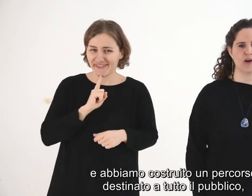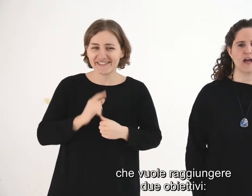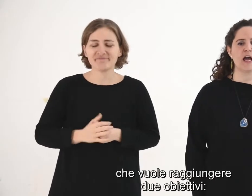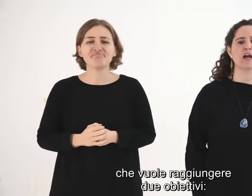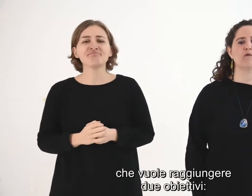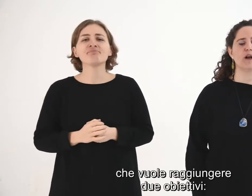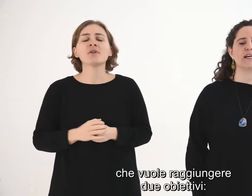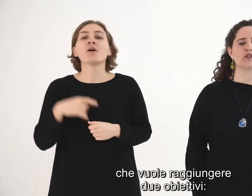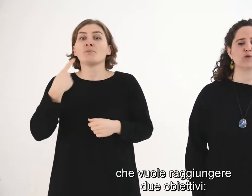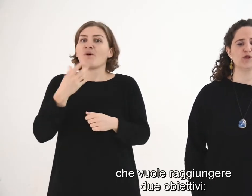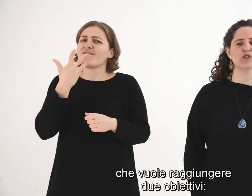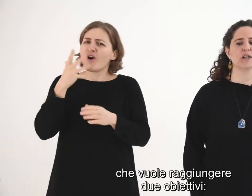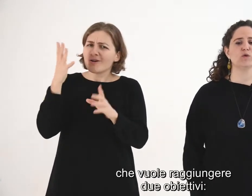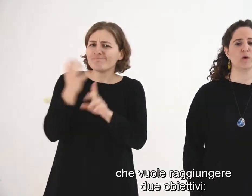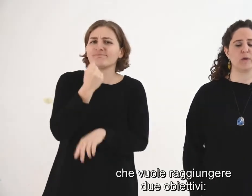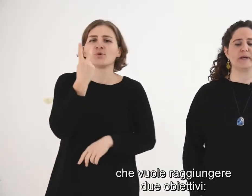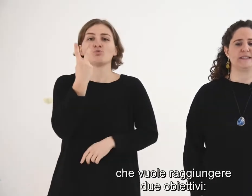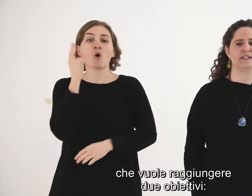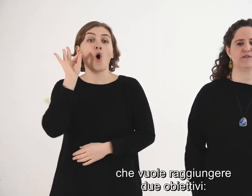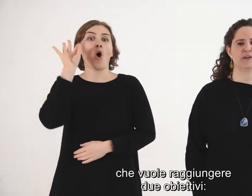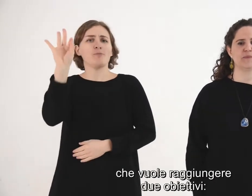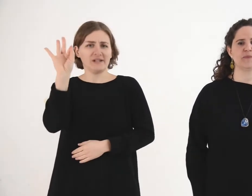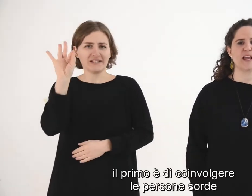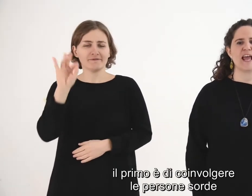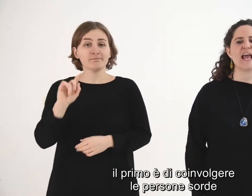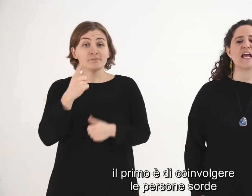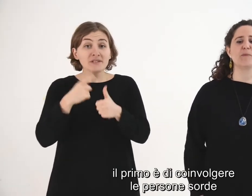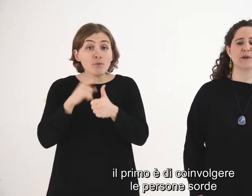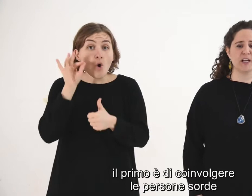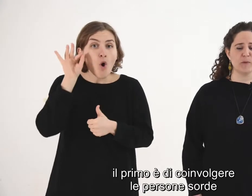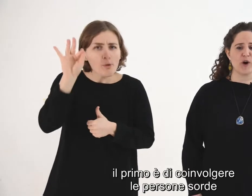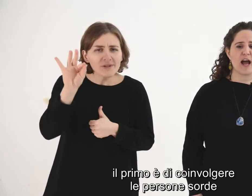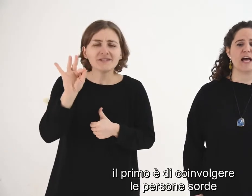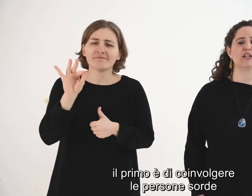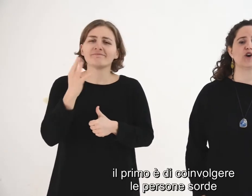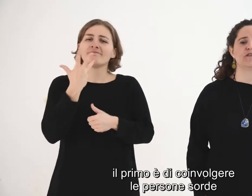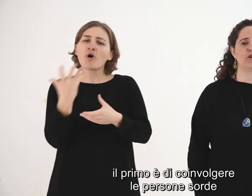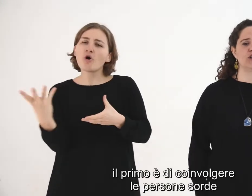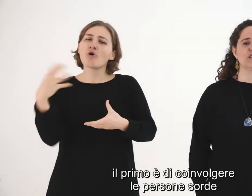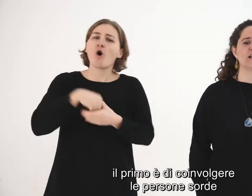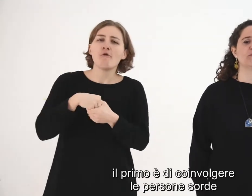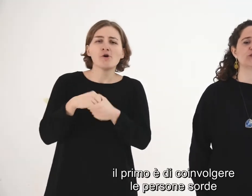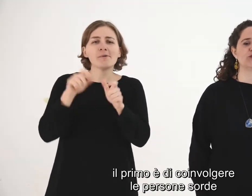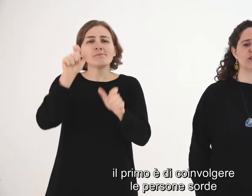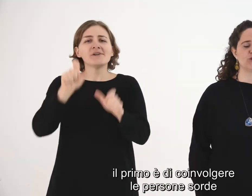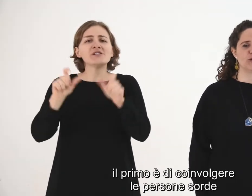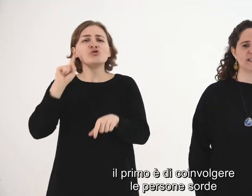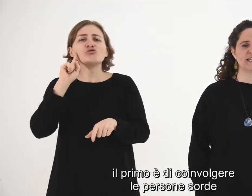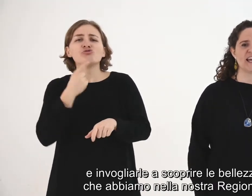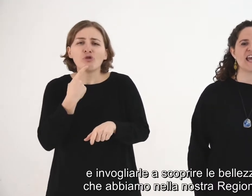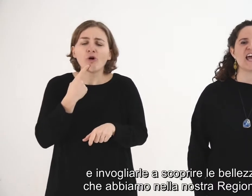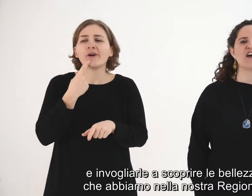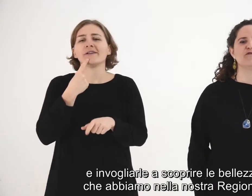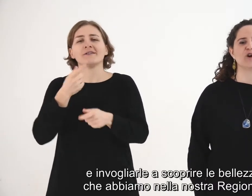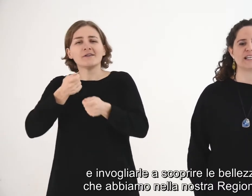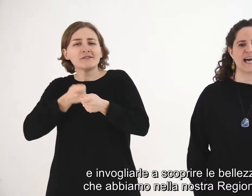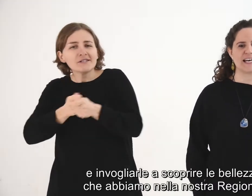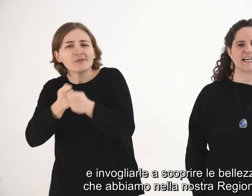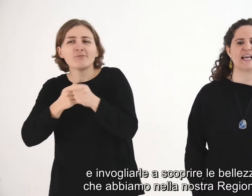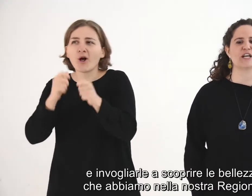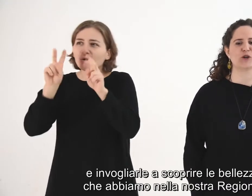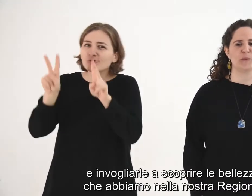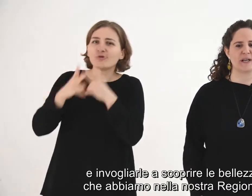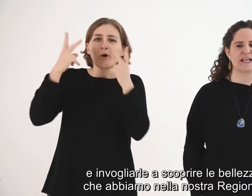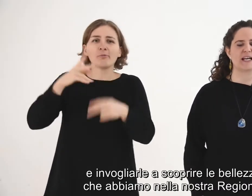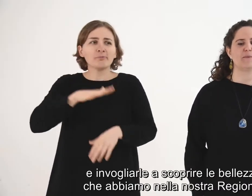pubblico, che vuole raggiungere due obiettivi. Il primo è di coinvolgere le persone sorde e